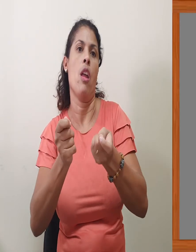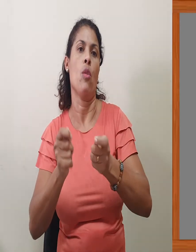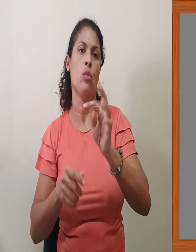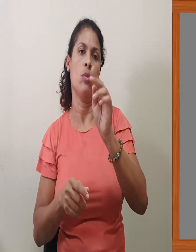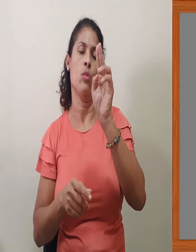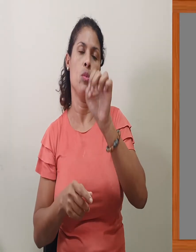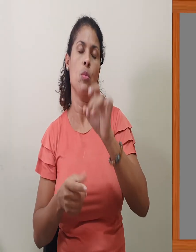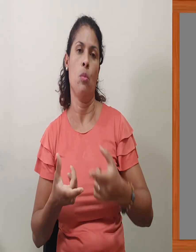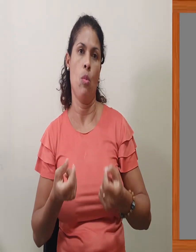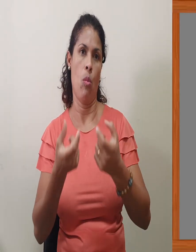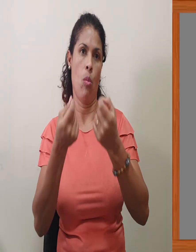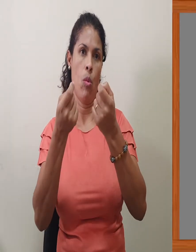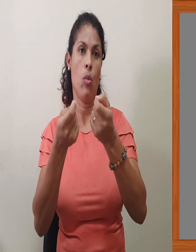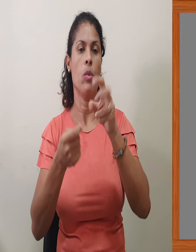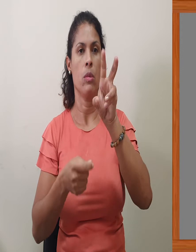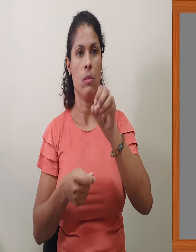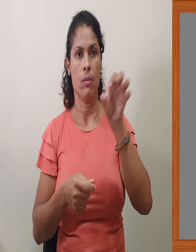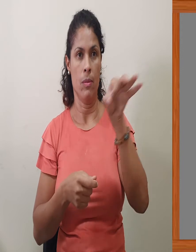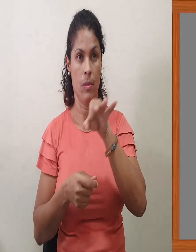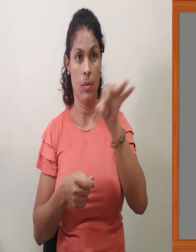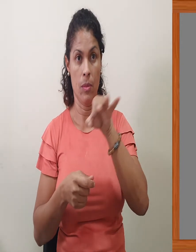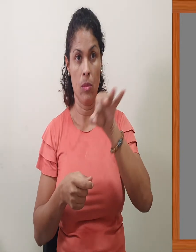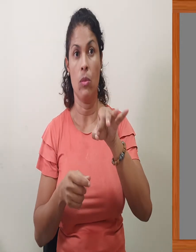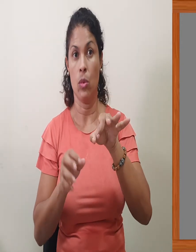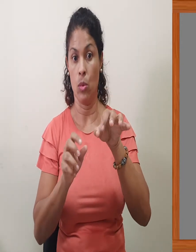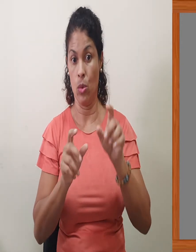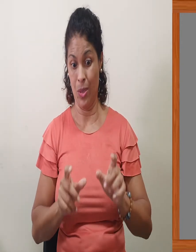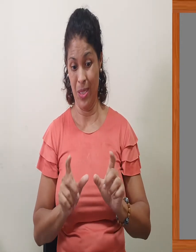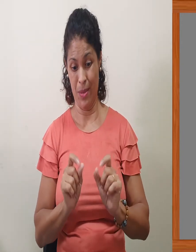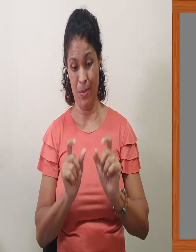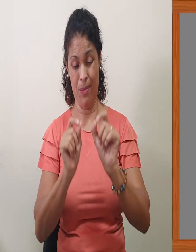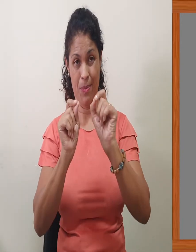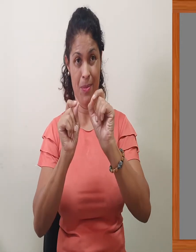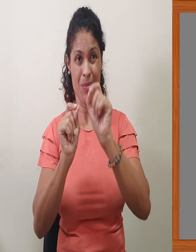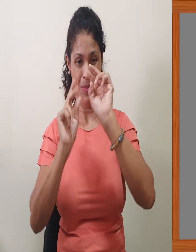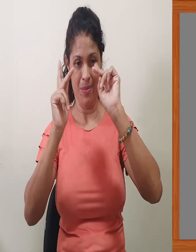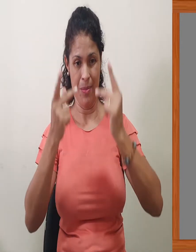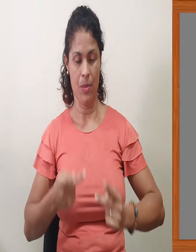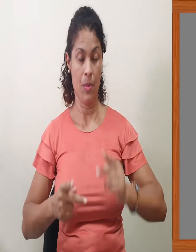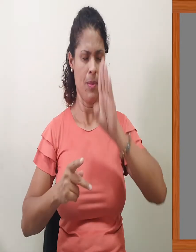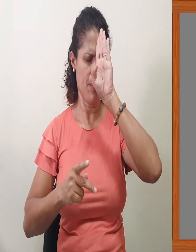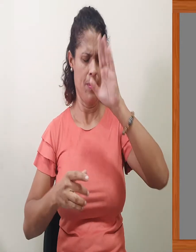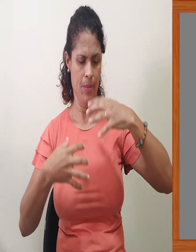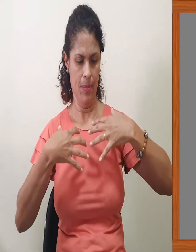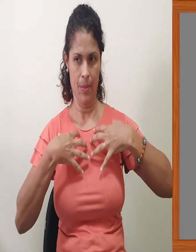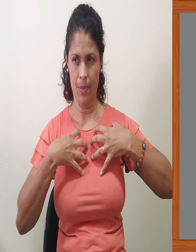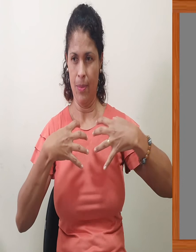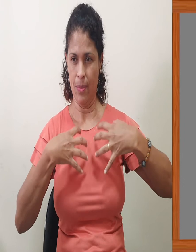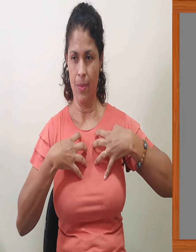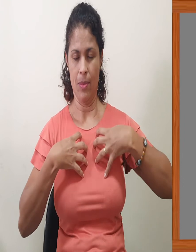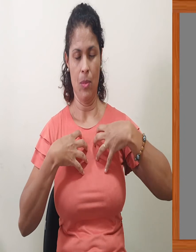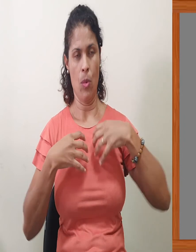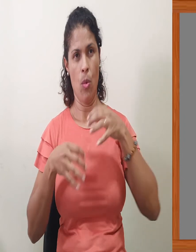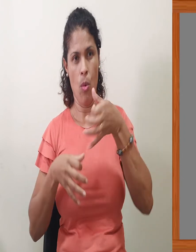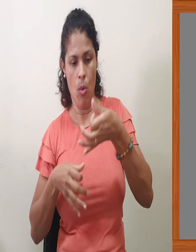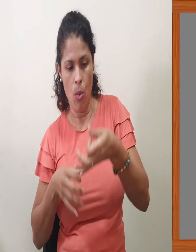A proteína P53 tem uma importância enorme na regulação dos tumores. Sugere-se que pelo